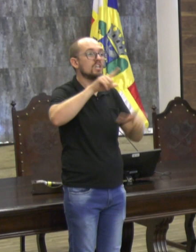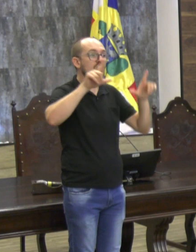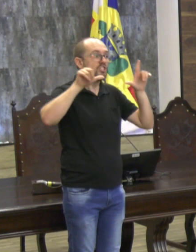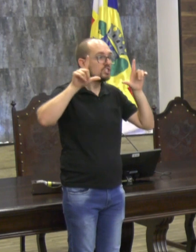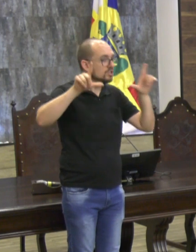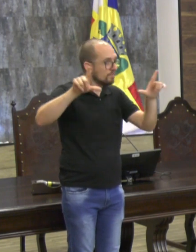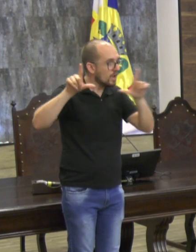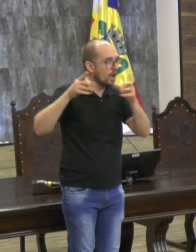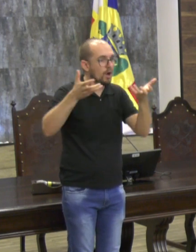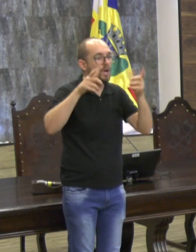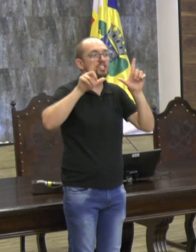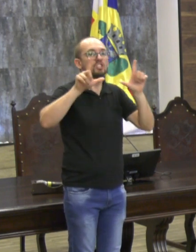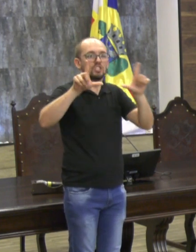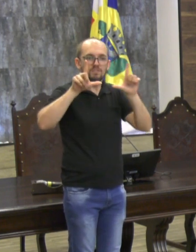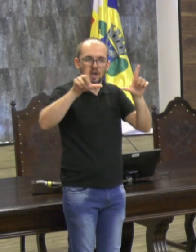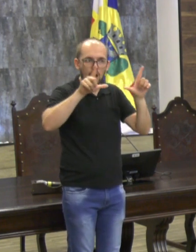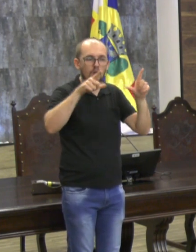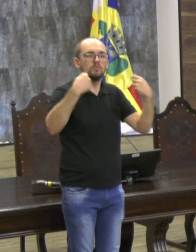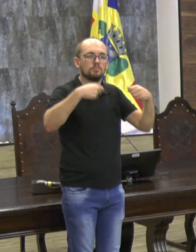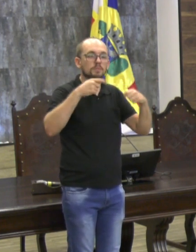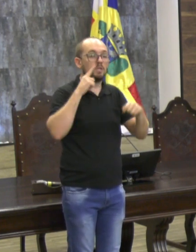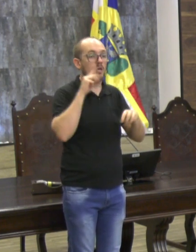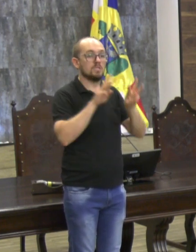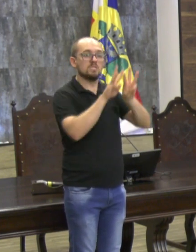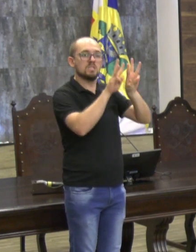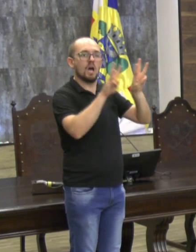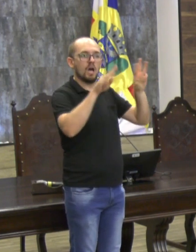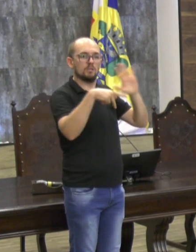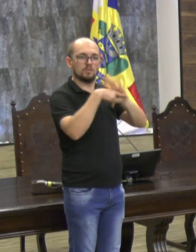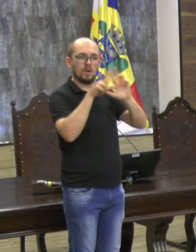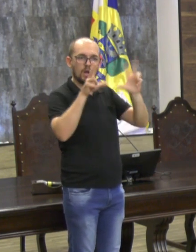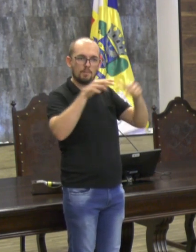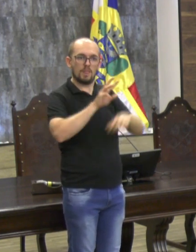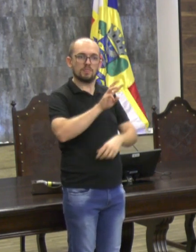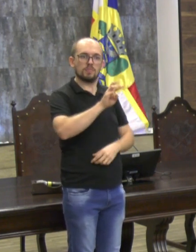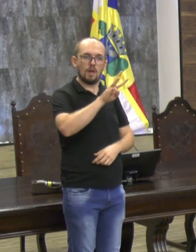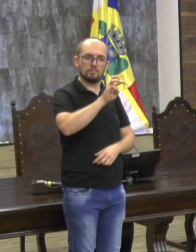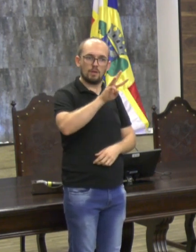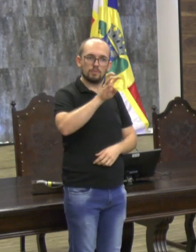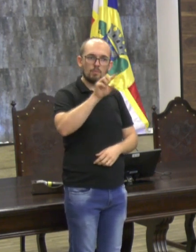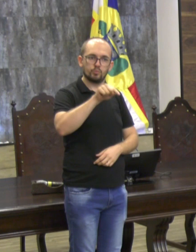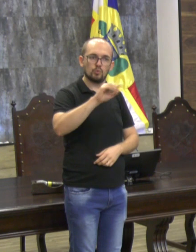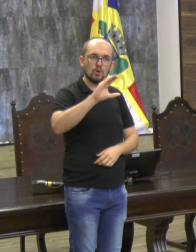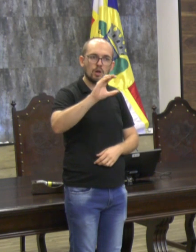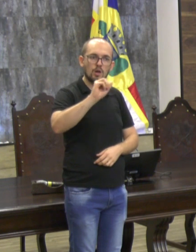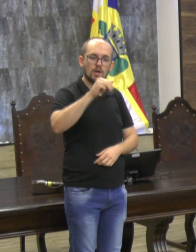fazer a retirada do certificado, vocês têm que acessar o site da Câmara,